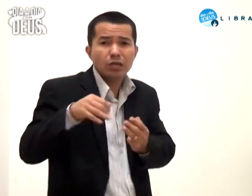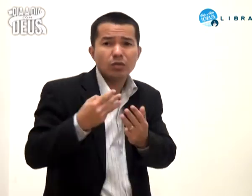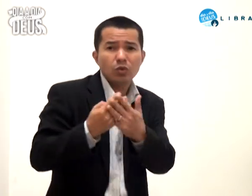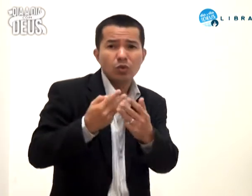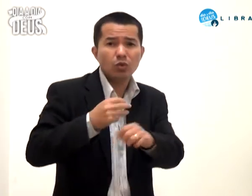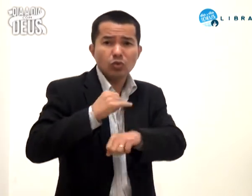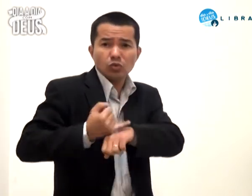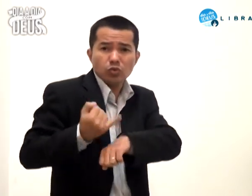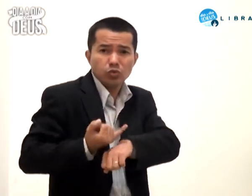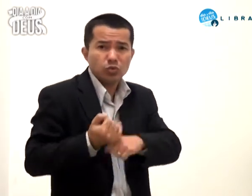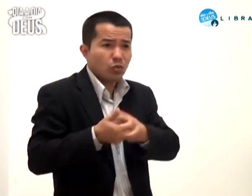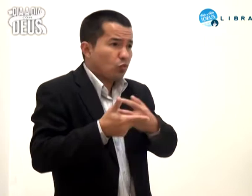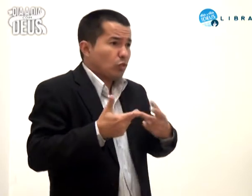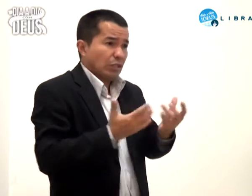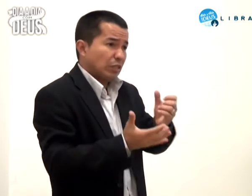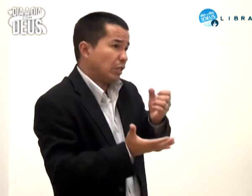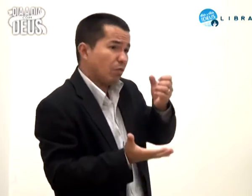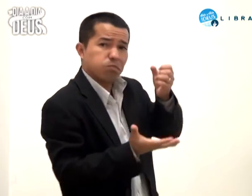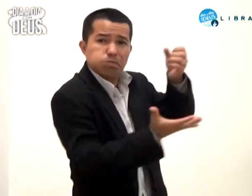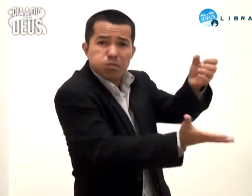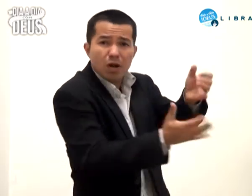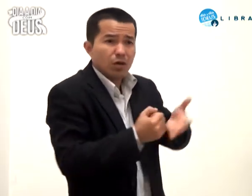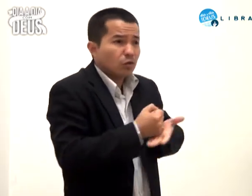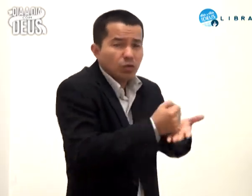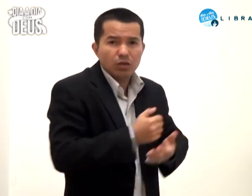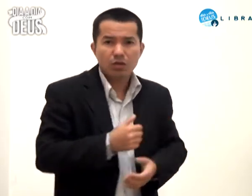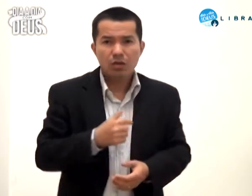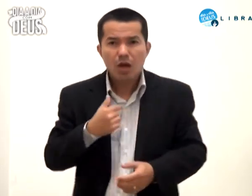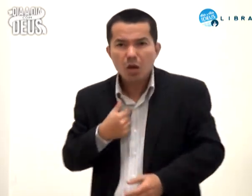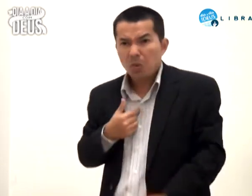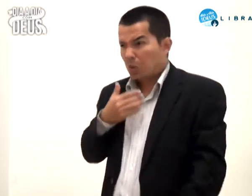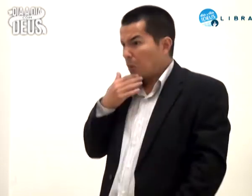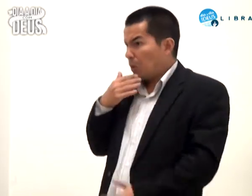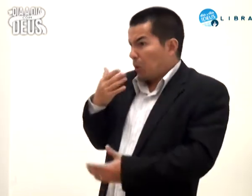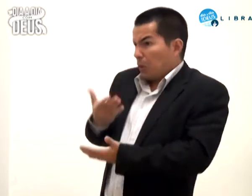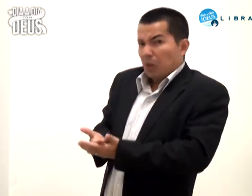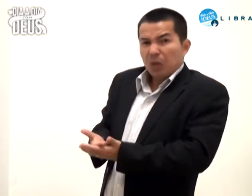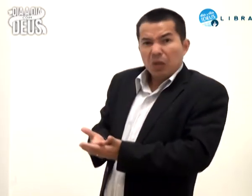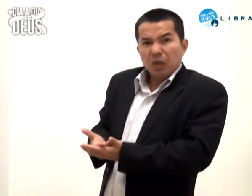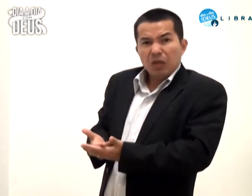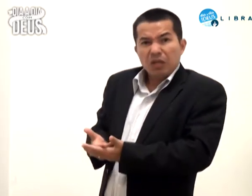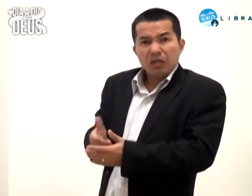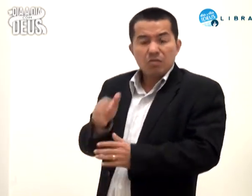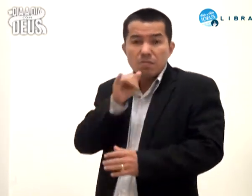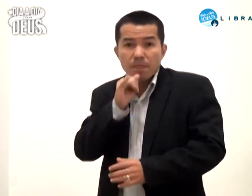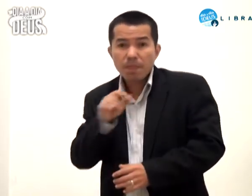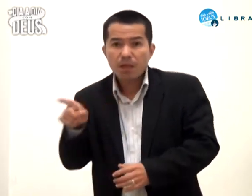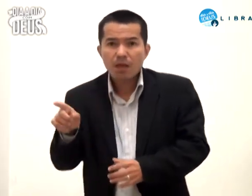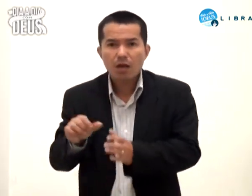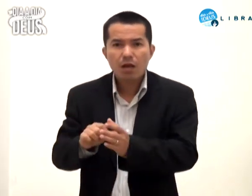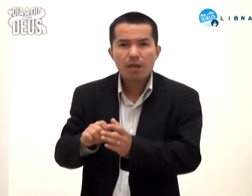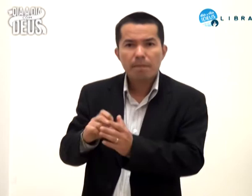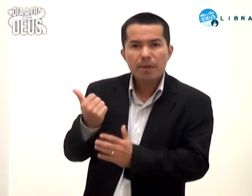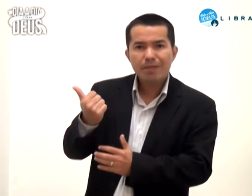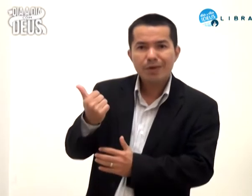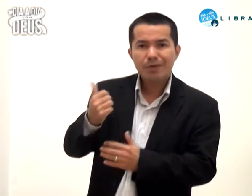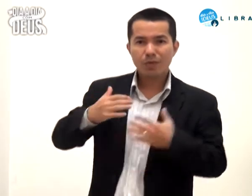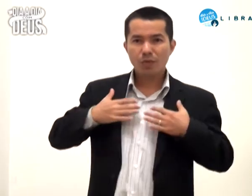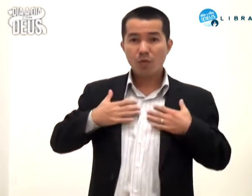Judéia, e eles insistiram nisso e fizeram muito mais do que esperávamos. Primeiro,